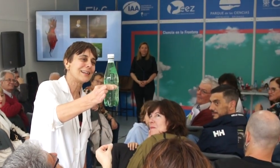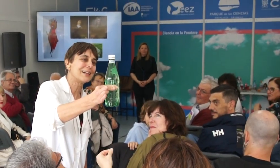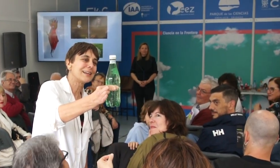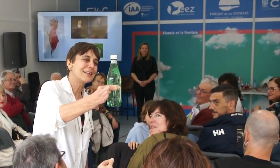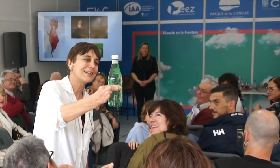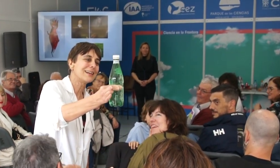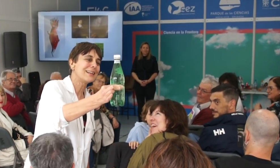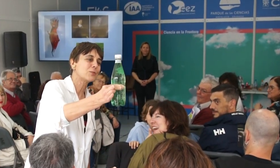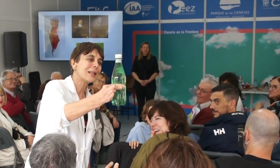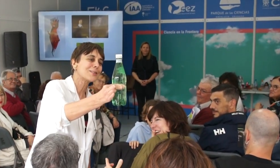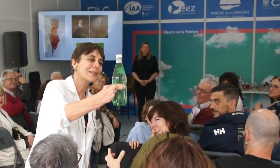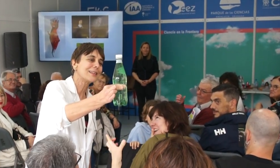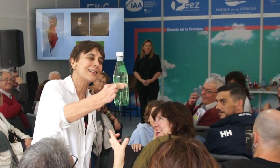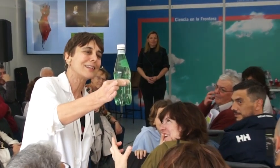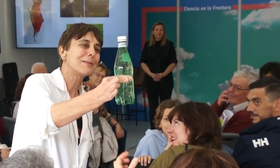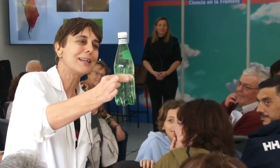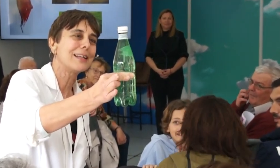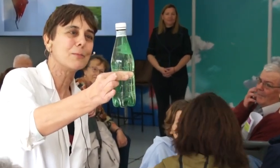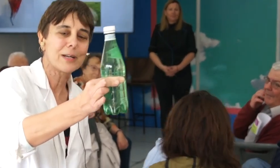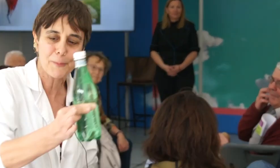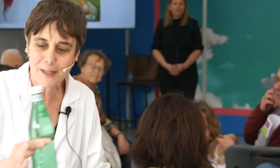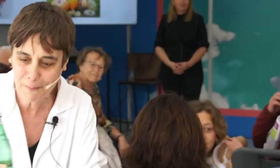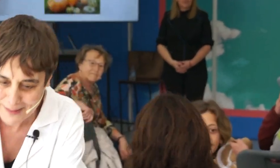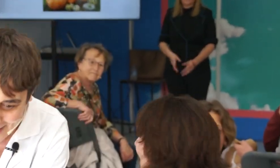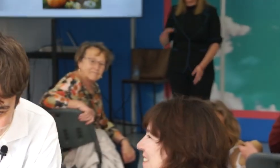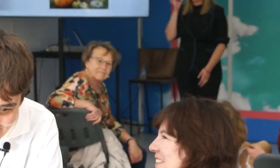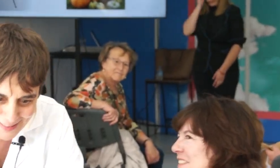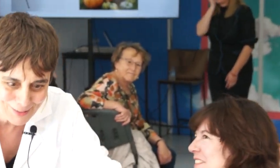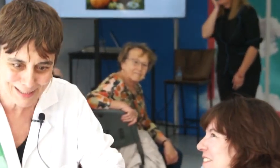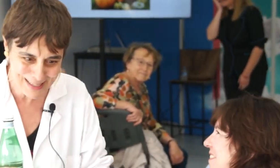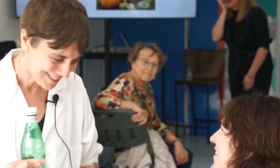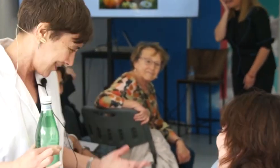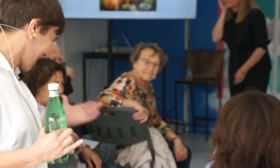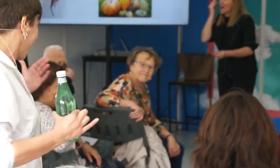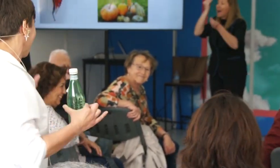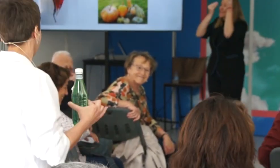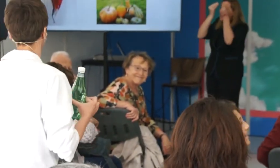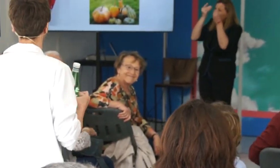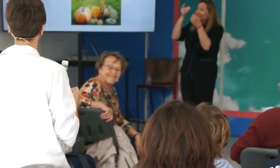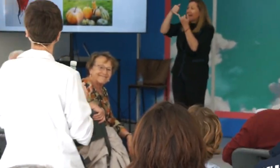Venga. Ahí, vale, suelta. ¿La ves? Las mujeres pueden pensar y tirar del hilo a la vez.